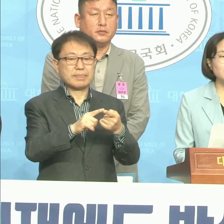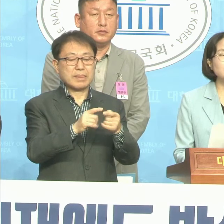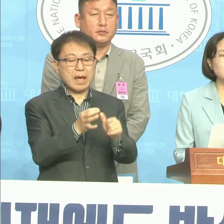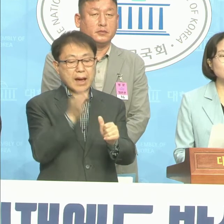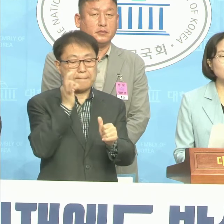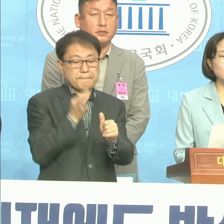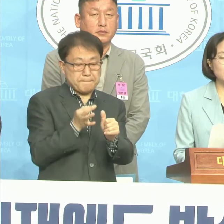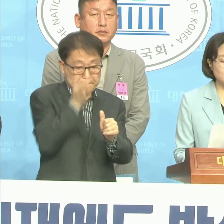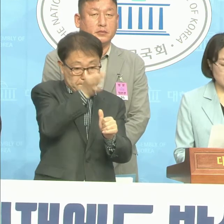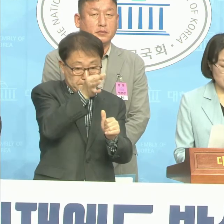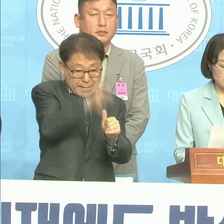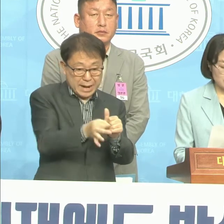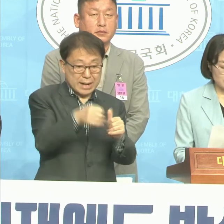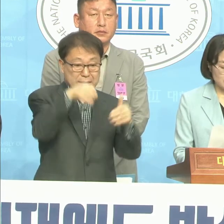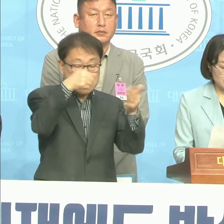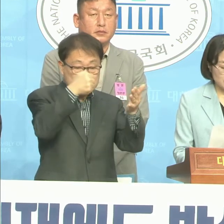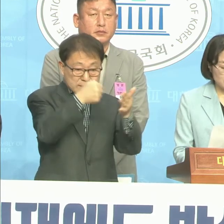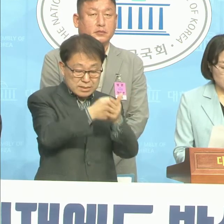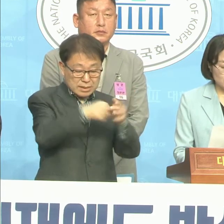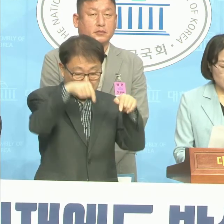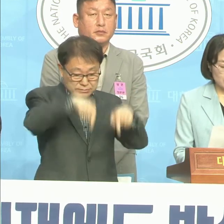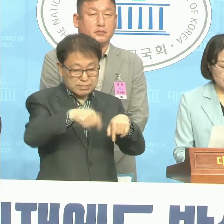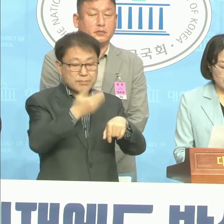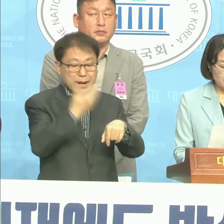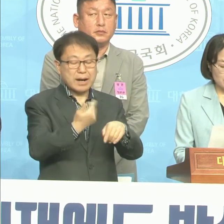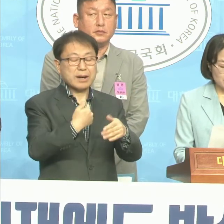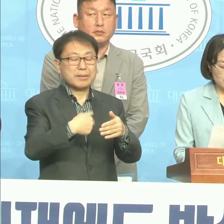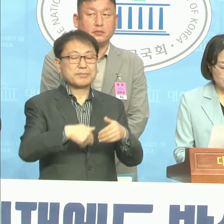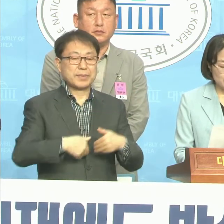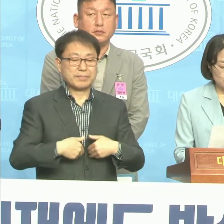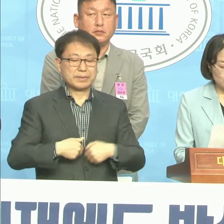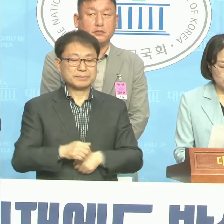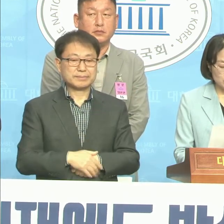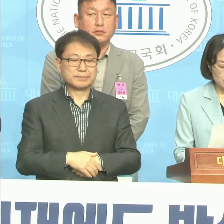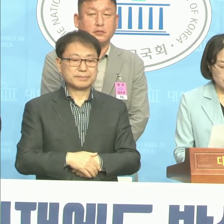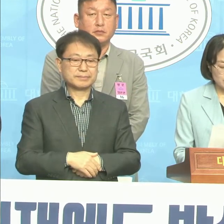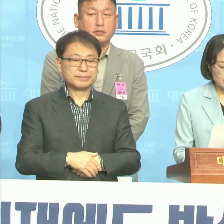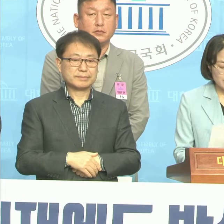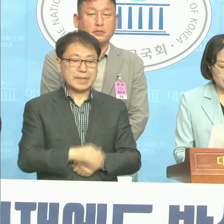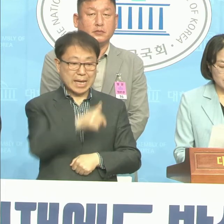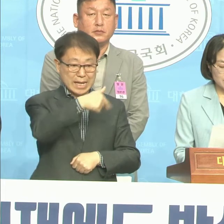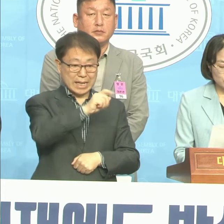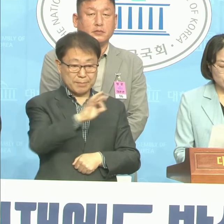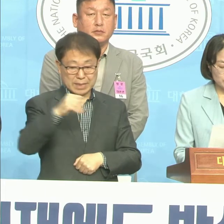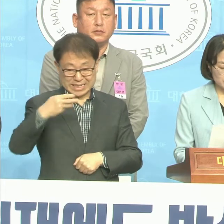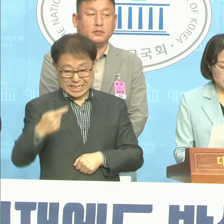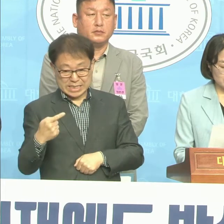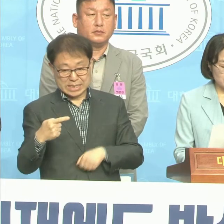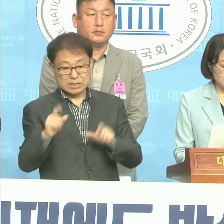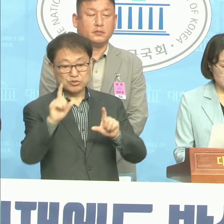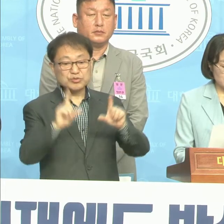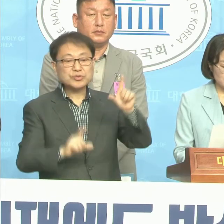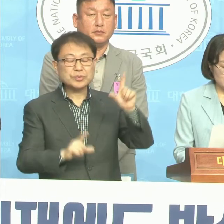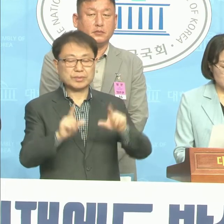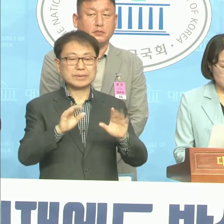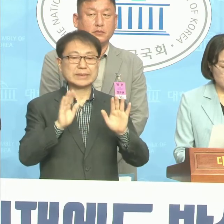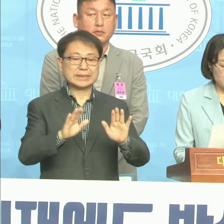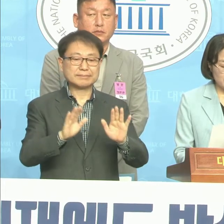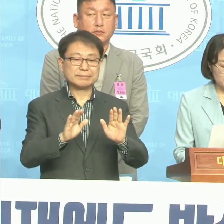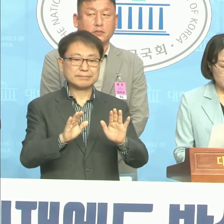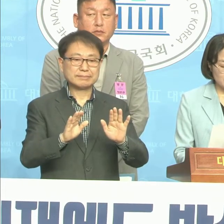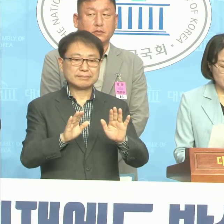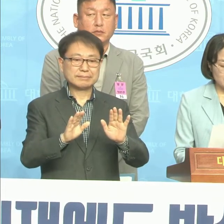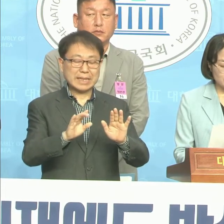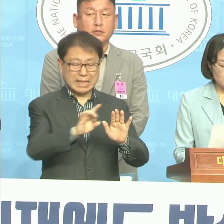가능하도록 해야 합니다 견고한 가 벨 가불 구조를 각각의 하다고 업체들이 각개